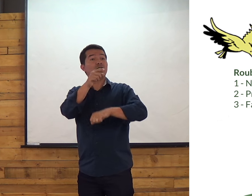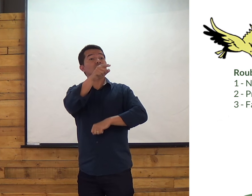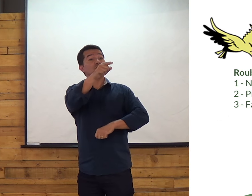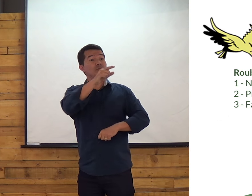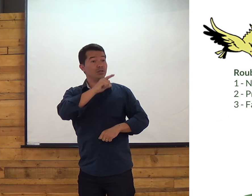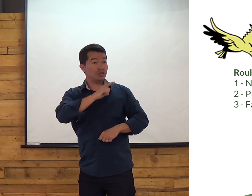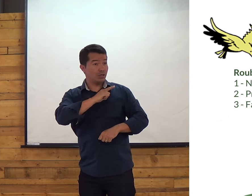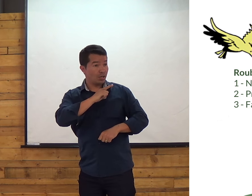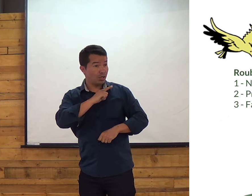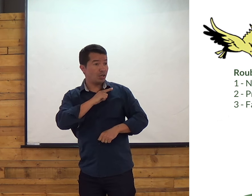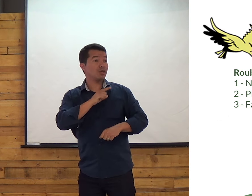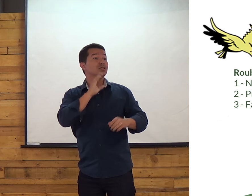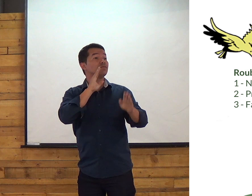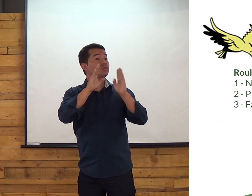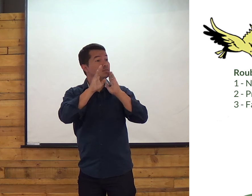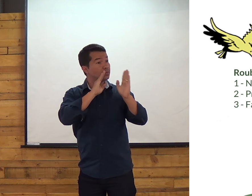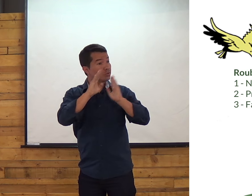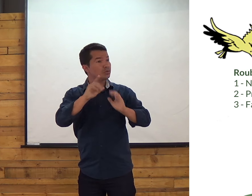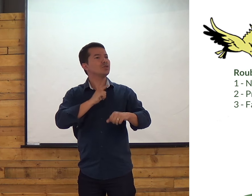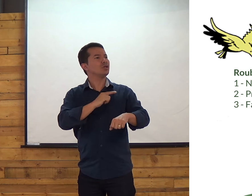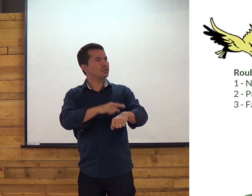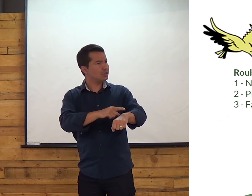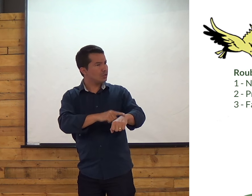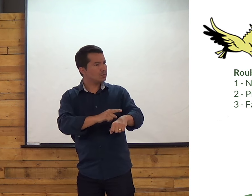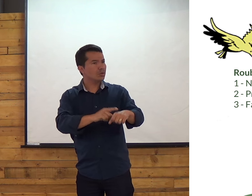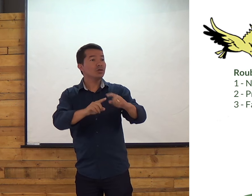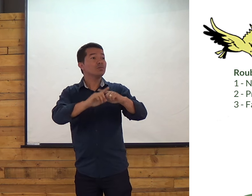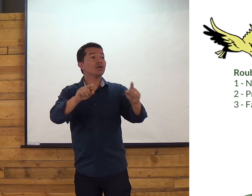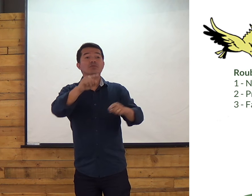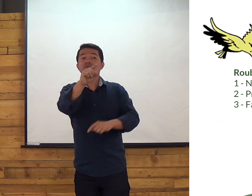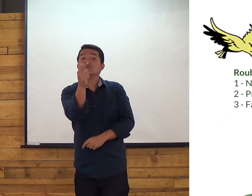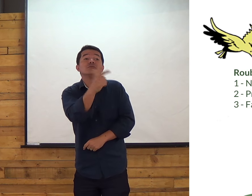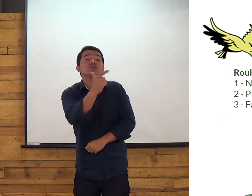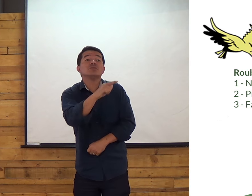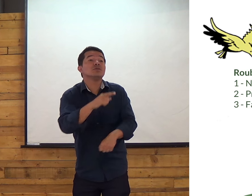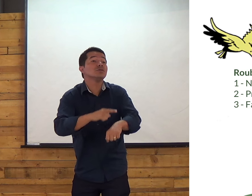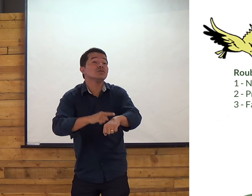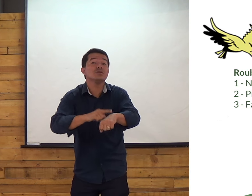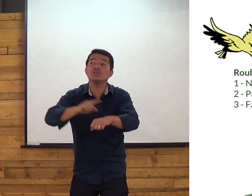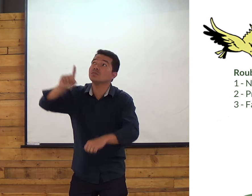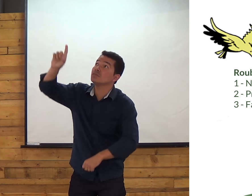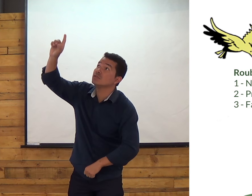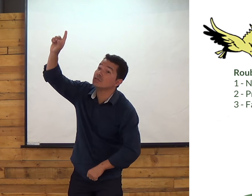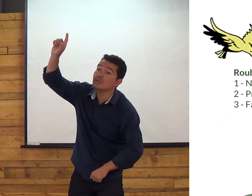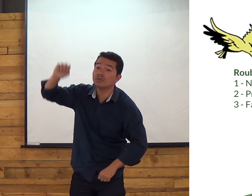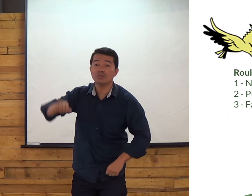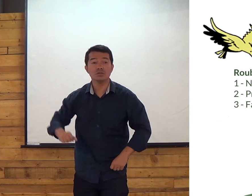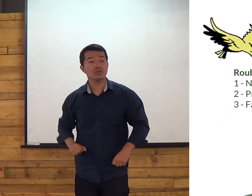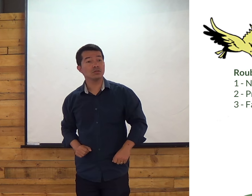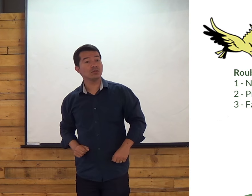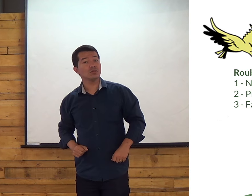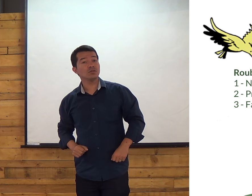Você tem tempo para o WhatsApp? Você tem tempo para o Facebook? Mas você não tem tempo para